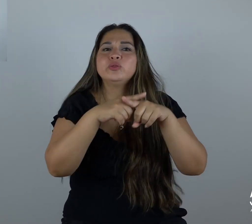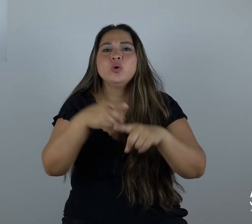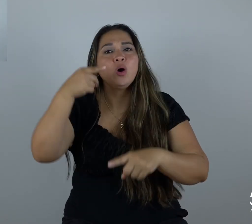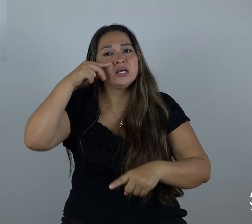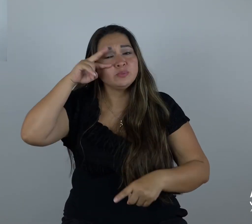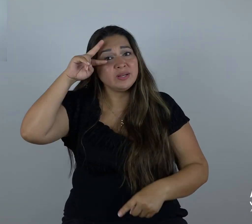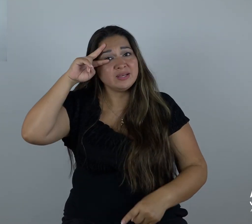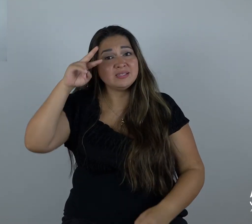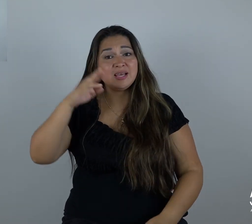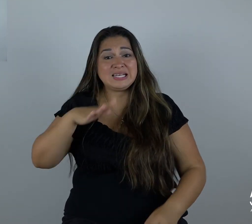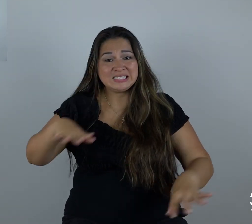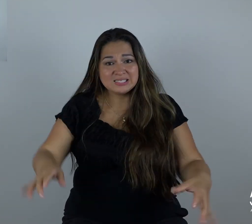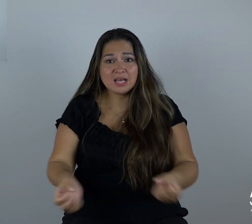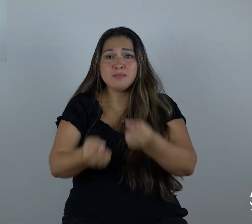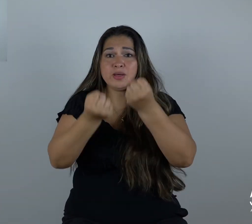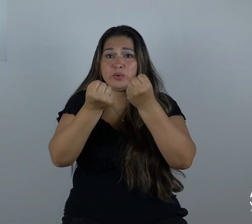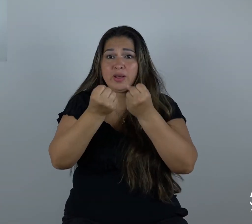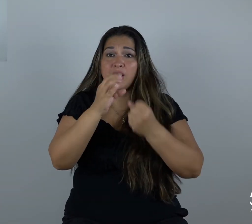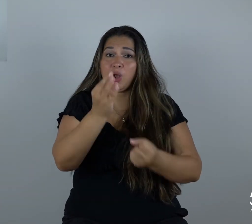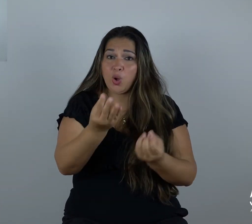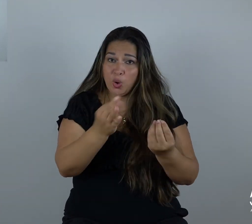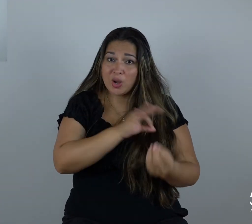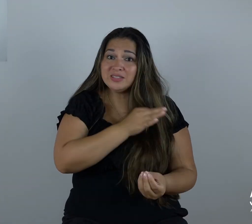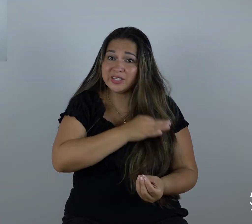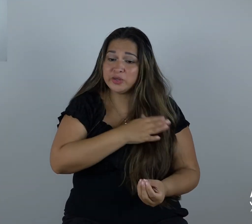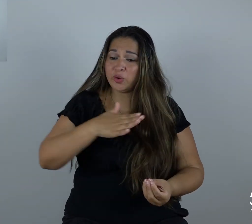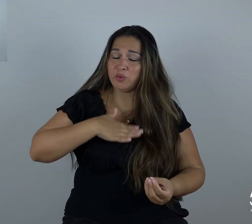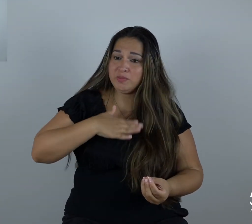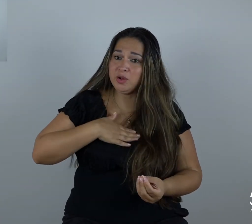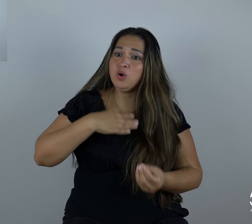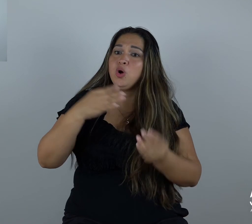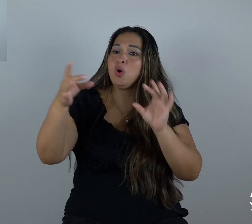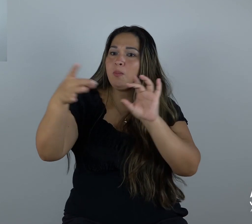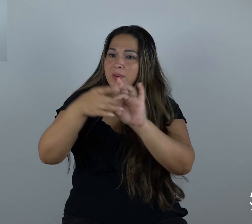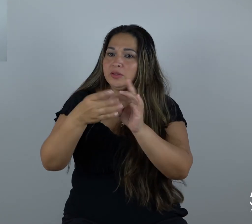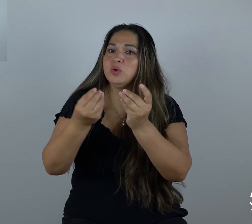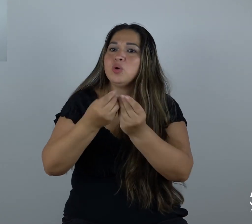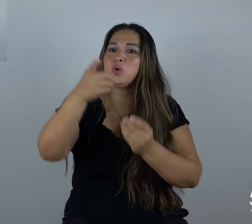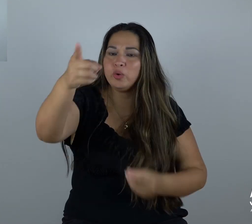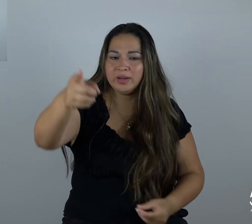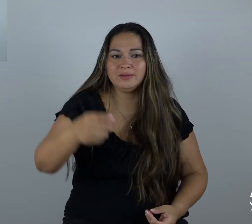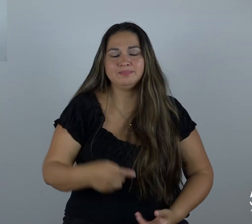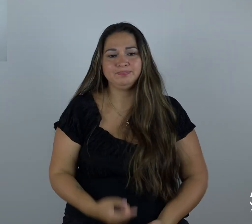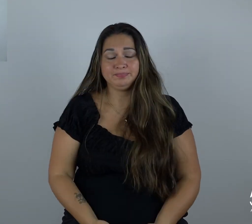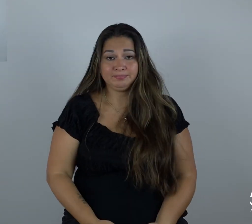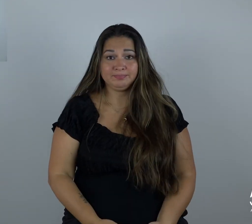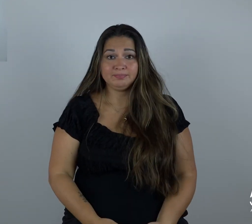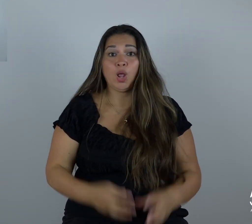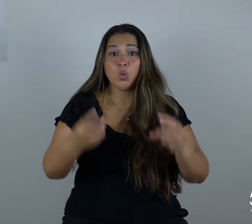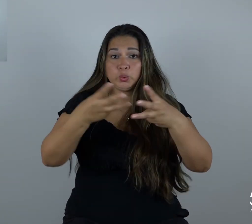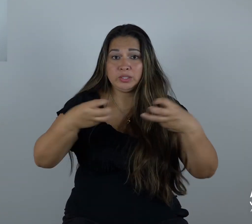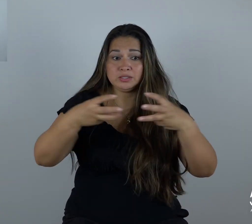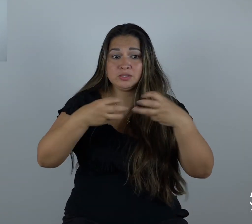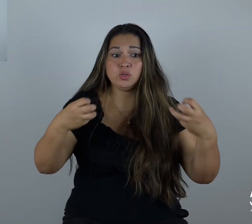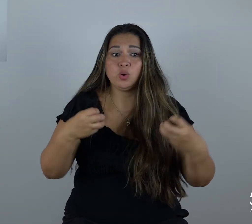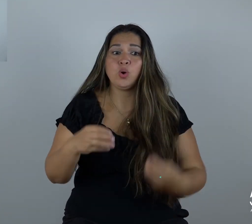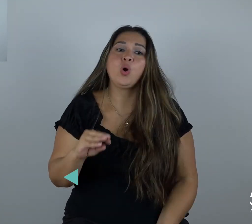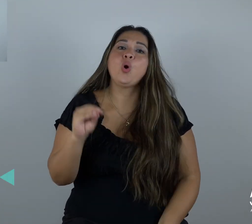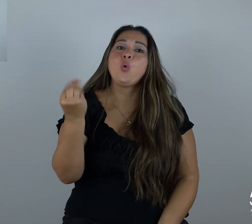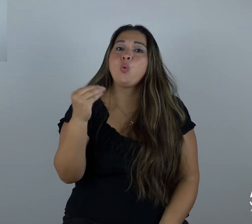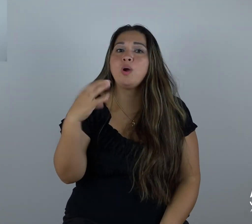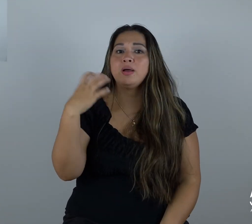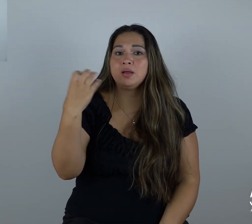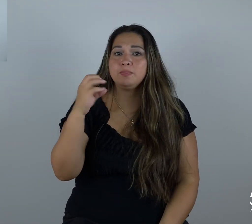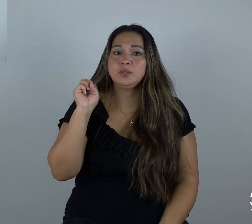la misma experiencia salvadora con el Señor. Te dejo un texto para reflexionar y es lo que te dije antes,